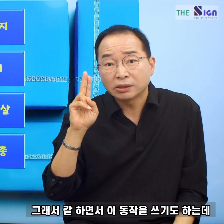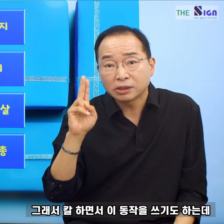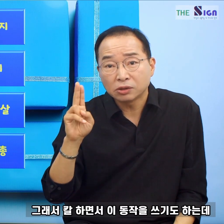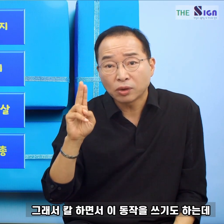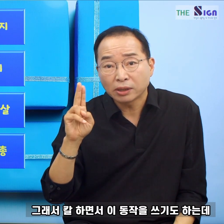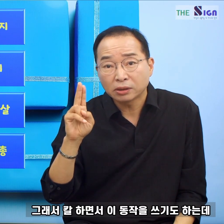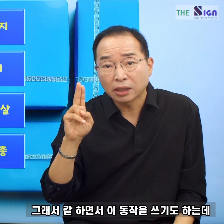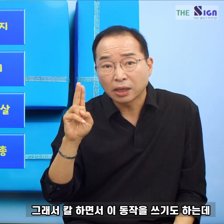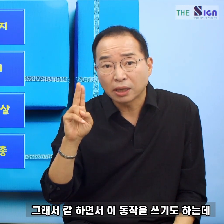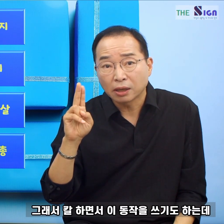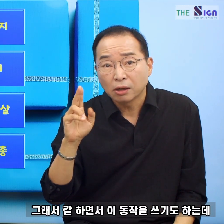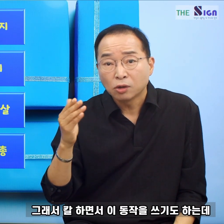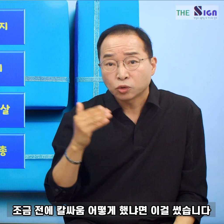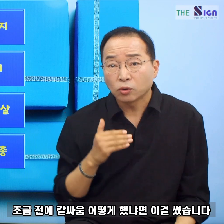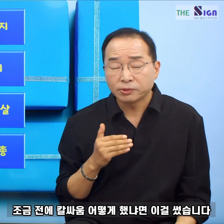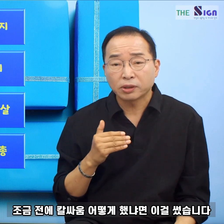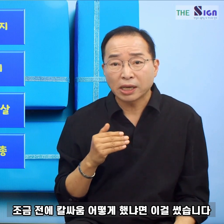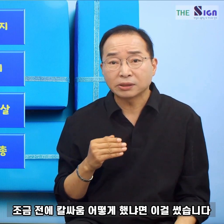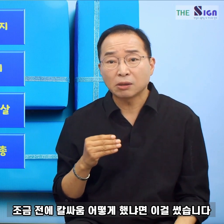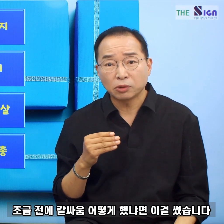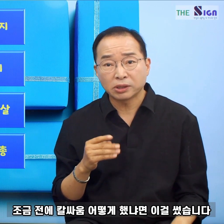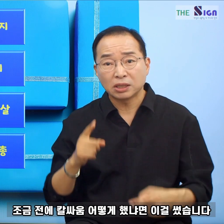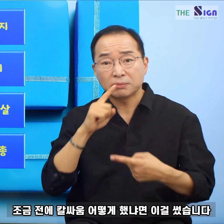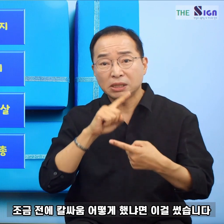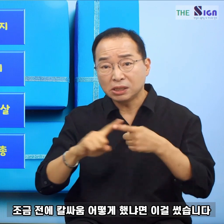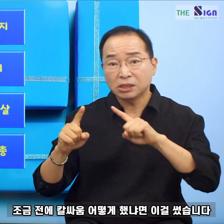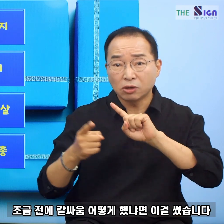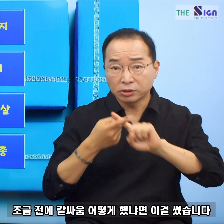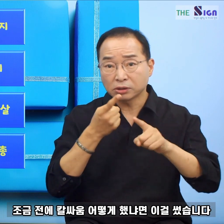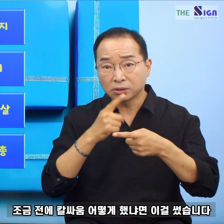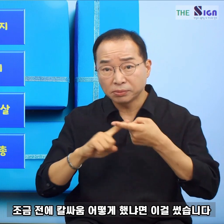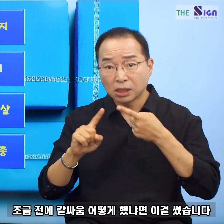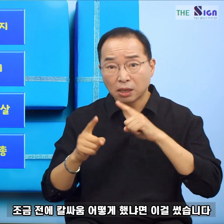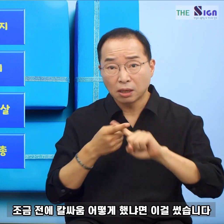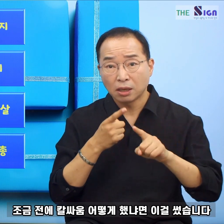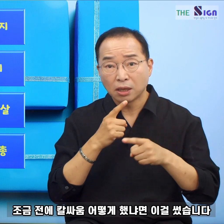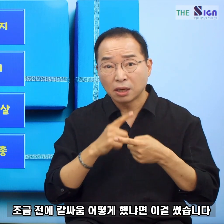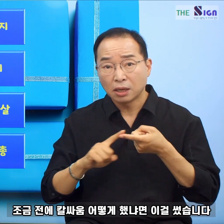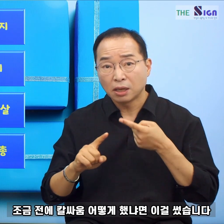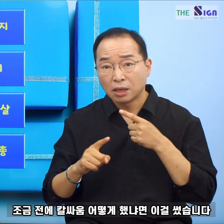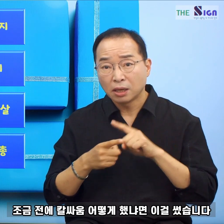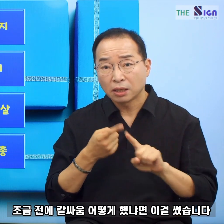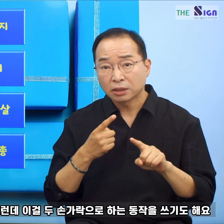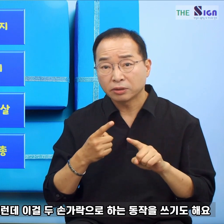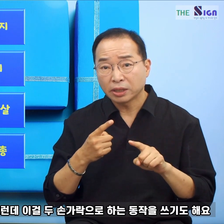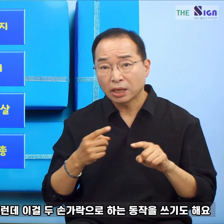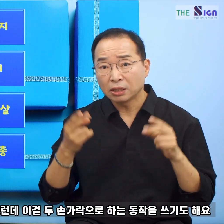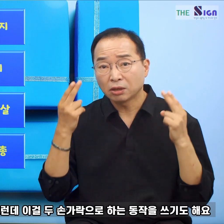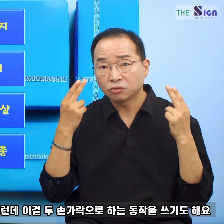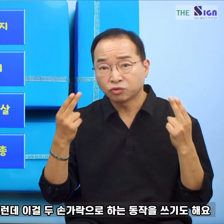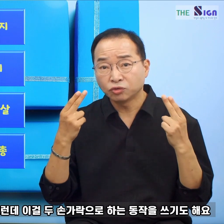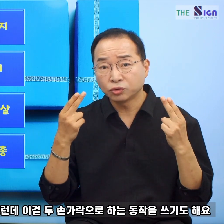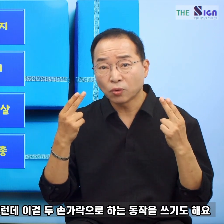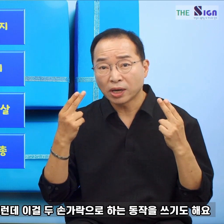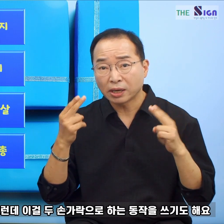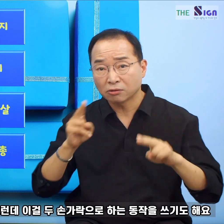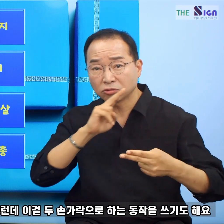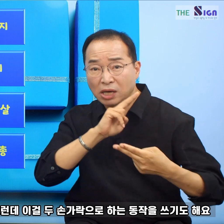쓰기도 하는데 조금 전에 칼싸움은 어떻게 했냐면 이걸 썼습니다. 그런데 이걸 두 손가락으로